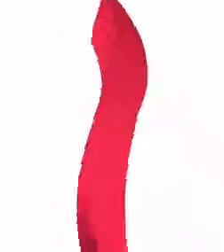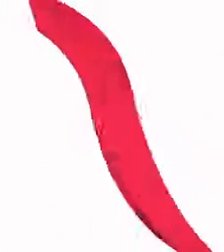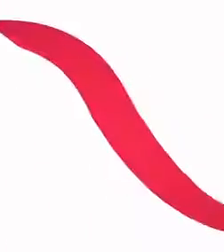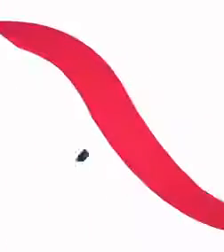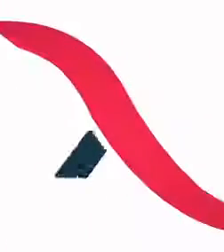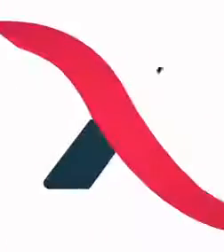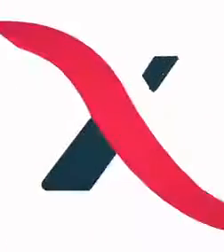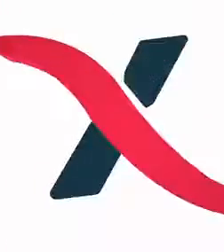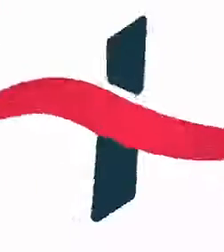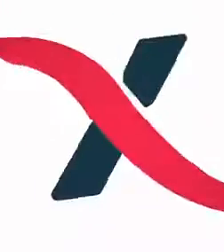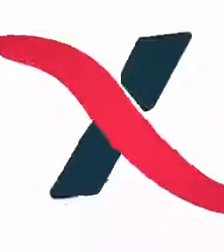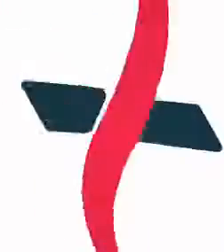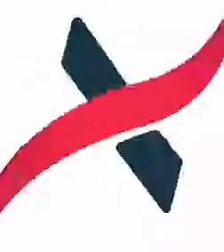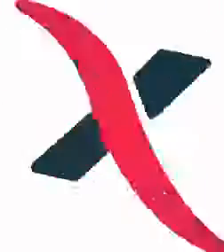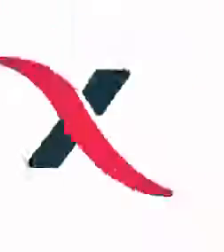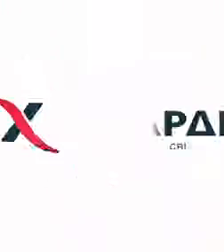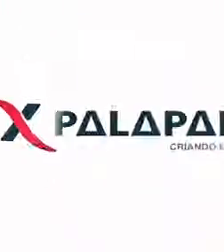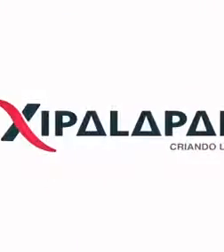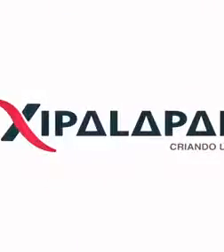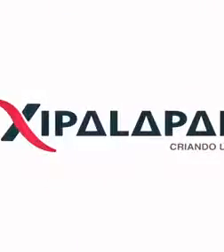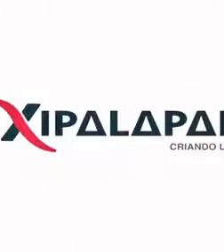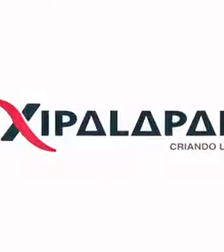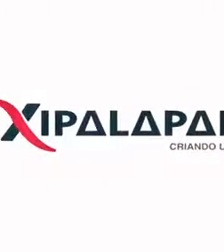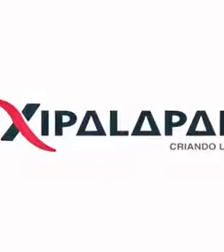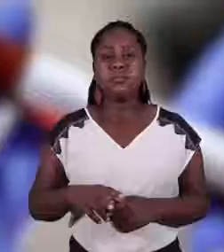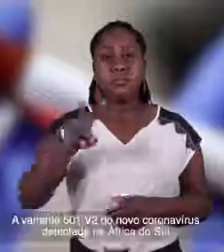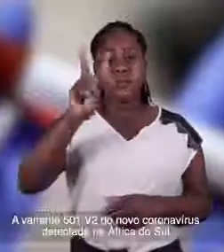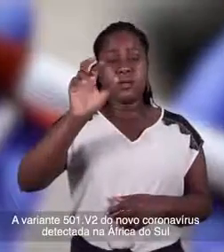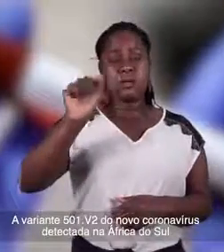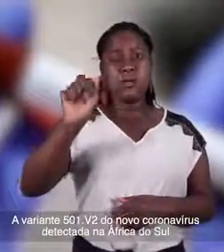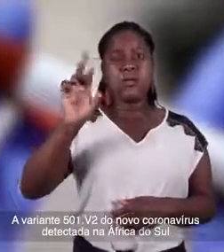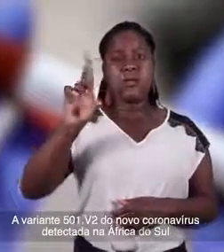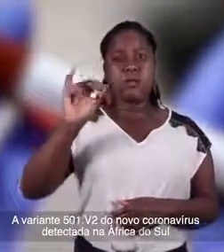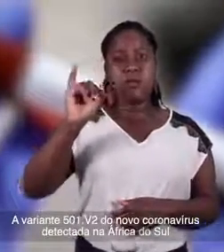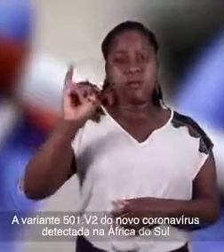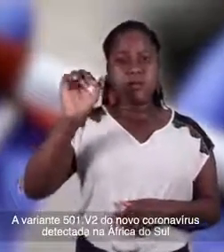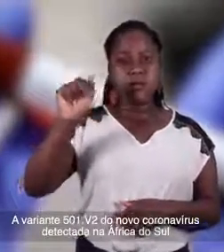Palapala Info, edição 22 de dezembro. A variante